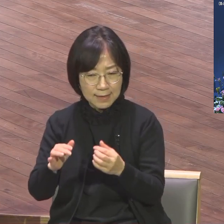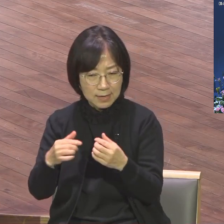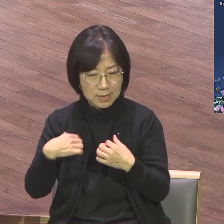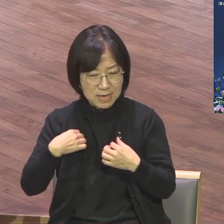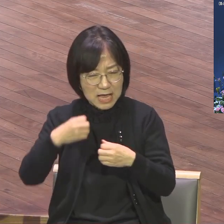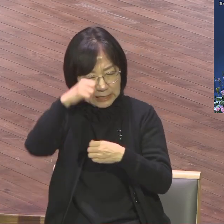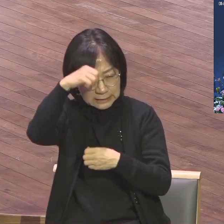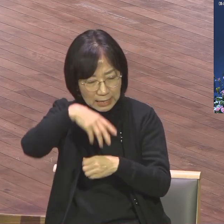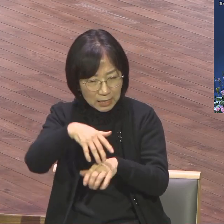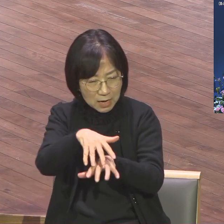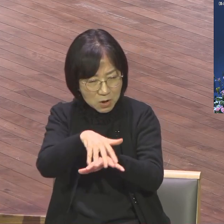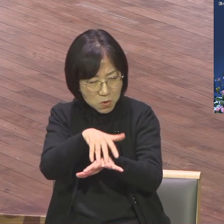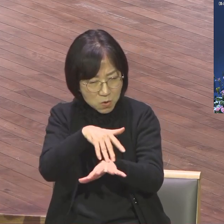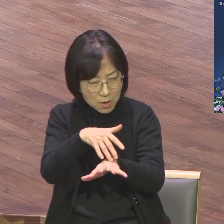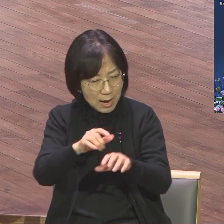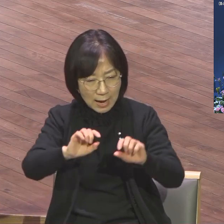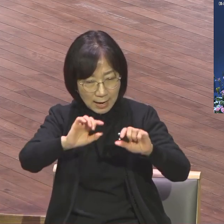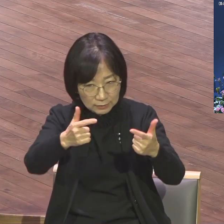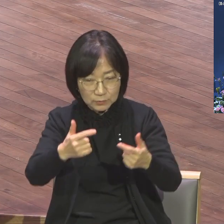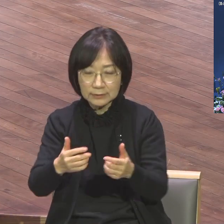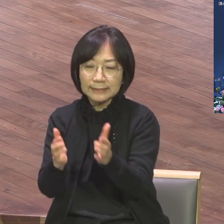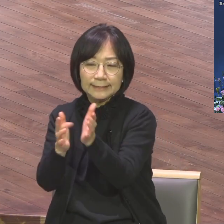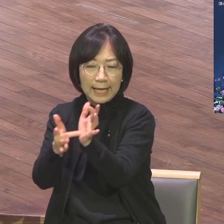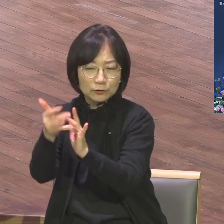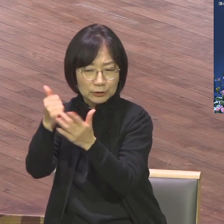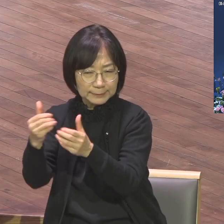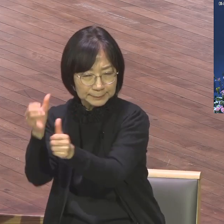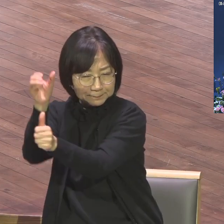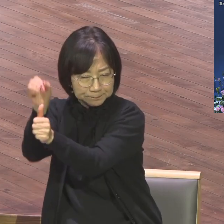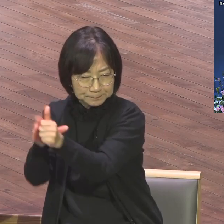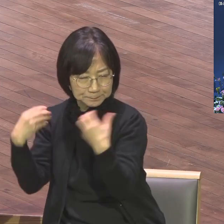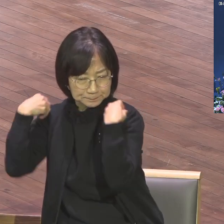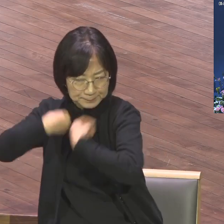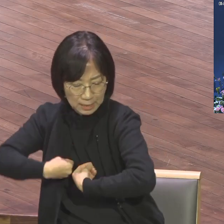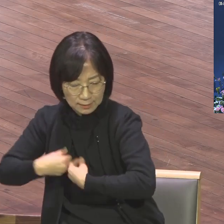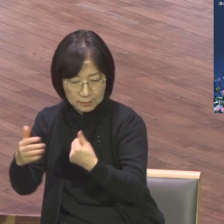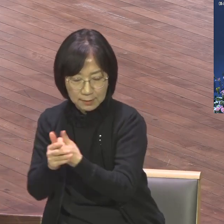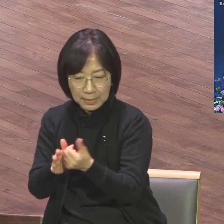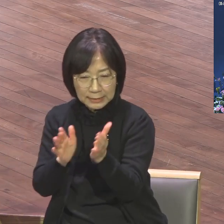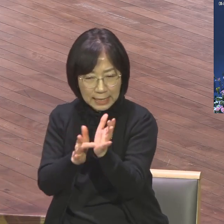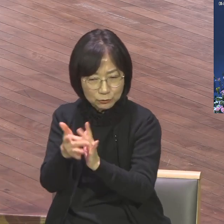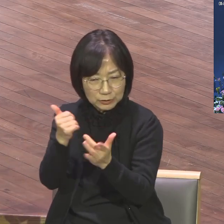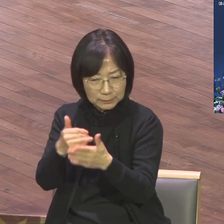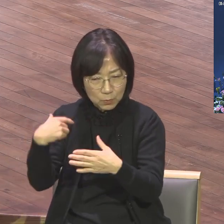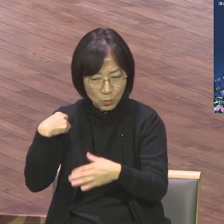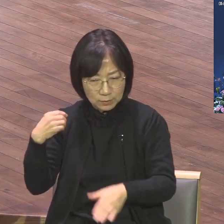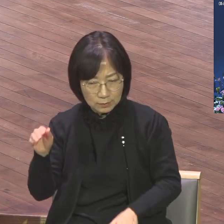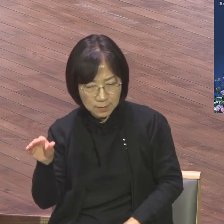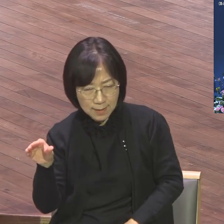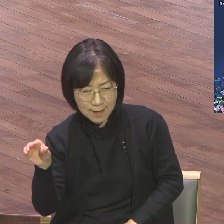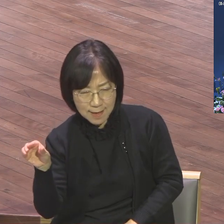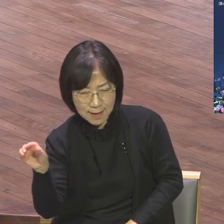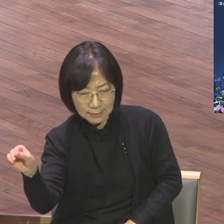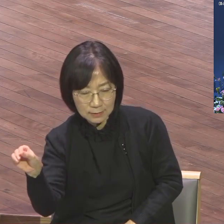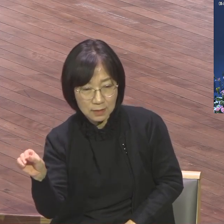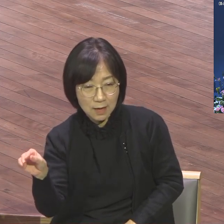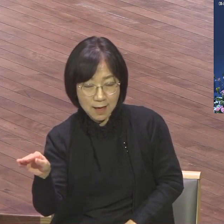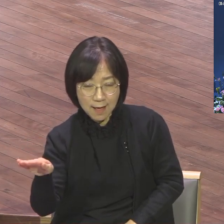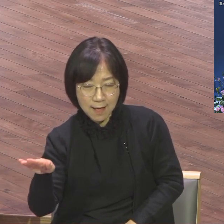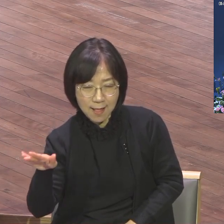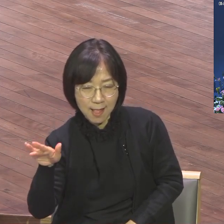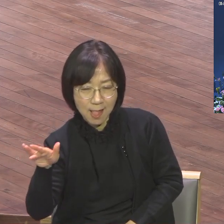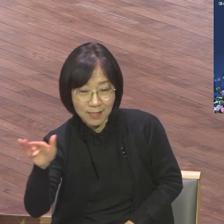때문에 예수님이 옷을 입었기 때문에 저 옷을 저 옷자락 끝에만 살짝 그것도 뭐